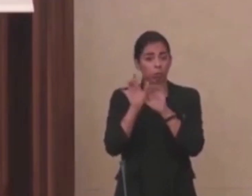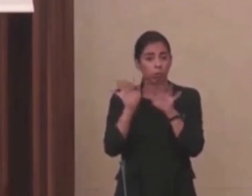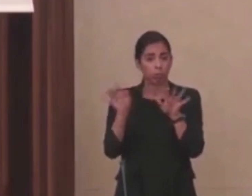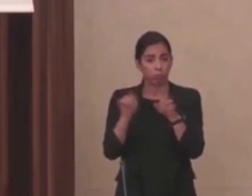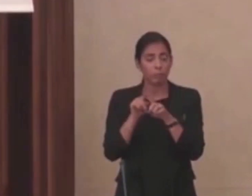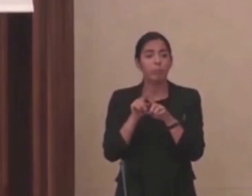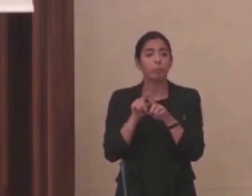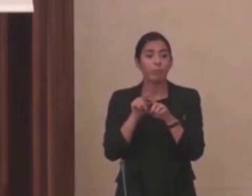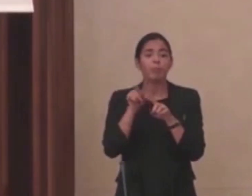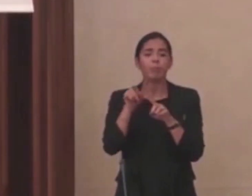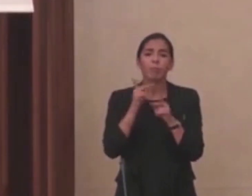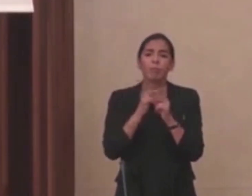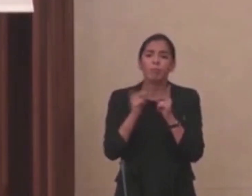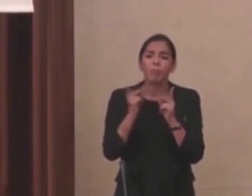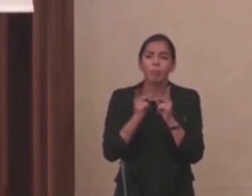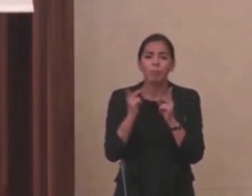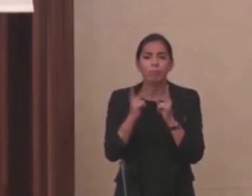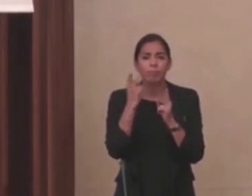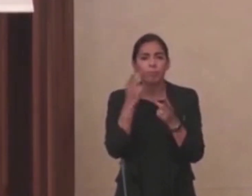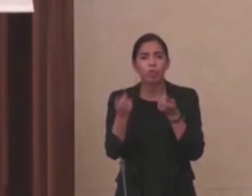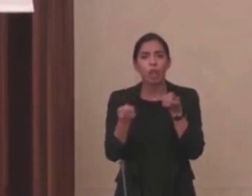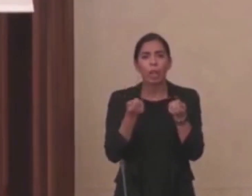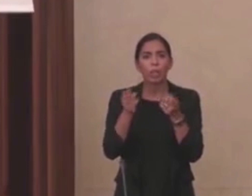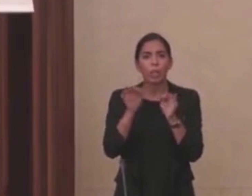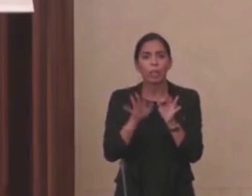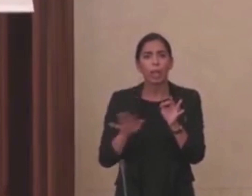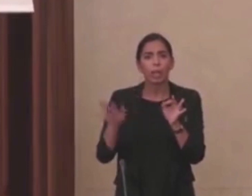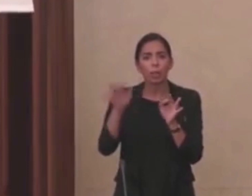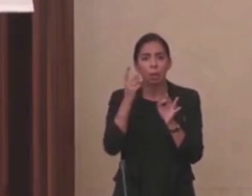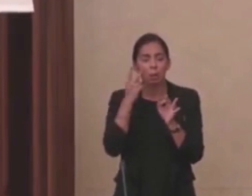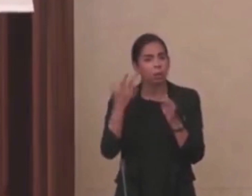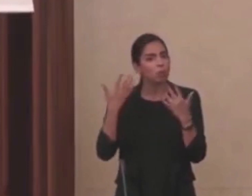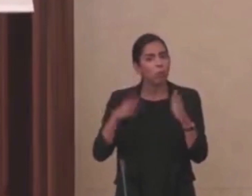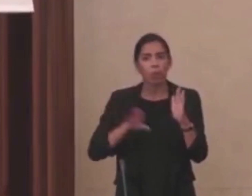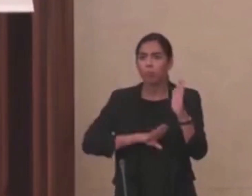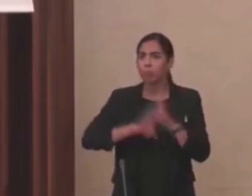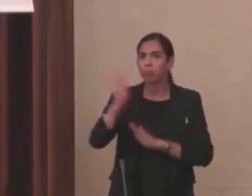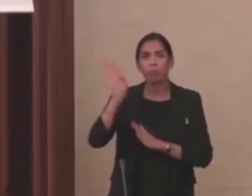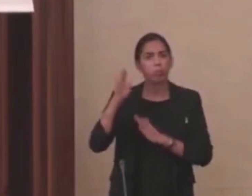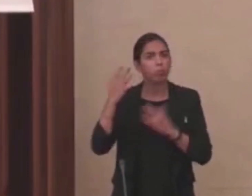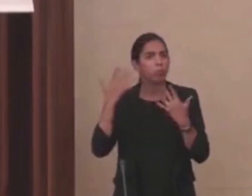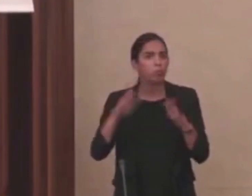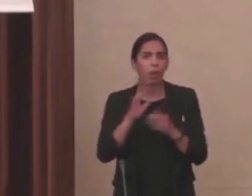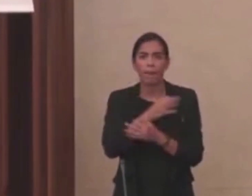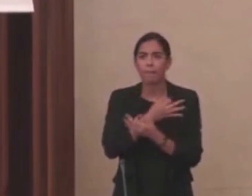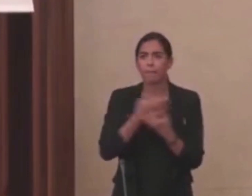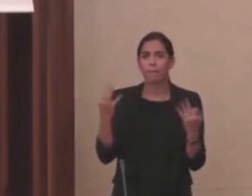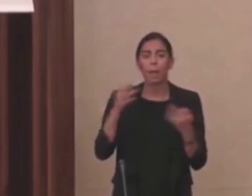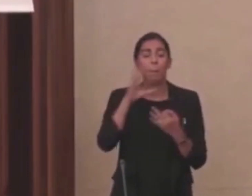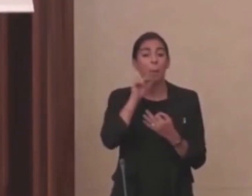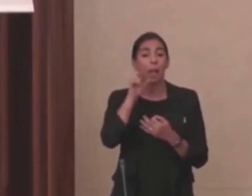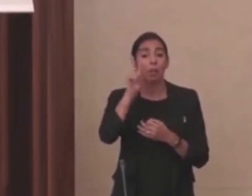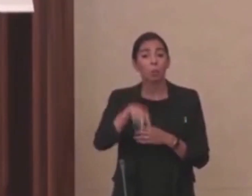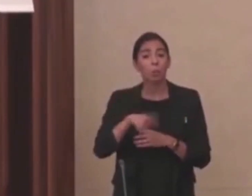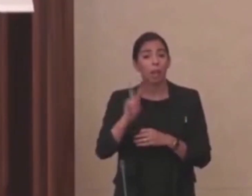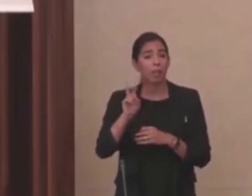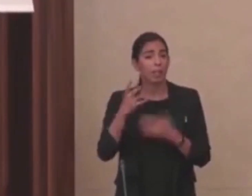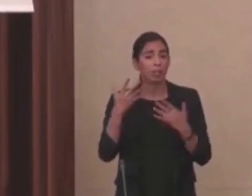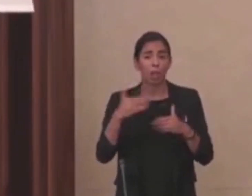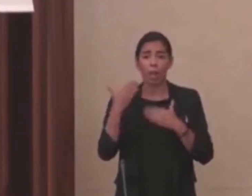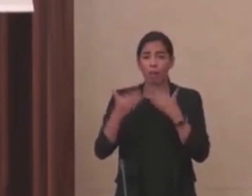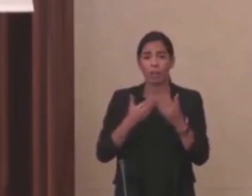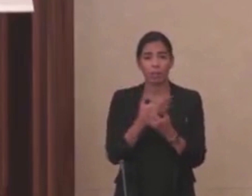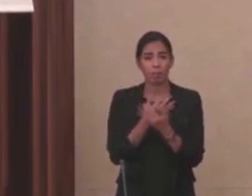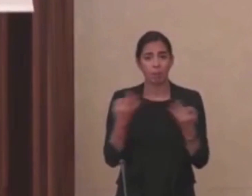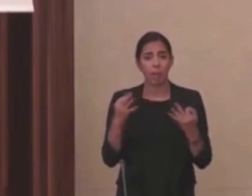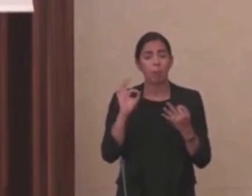the Le prime first sperimentazioni di questa gestione outbreak in territoriale Lombardy, sono decollate già nel and marzo del this 2020 assistance, in questa provincia, at provincia home di